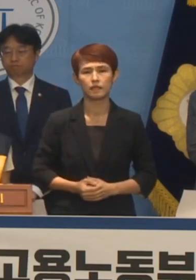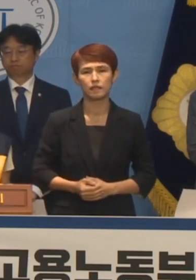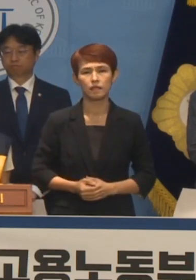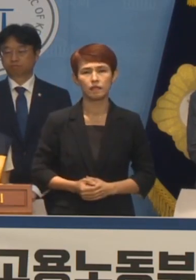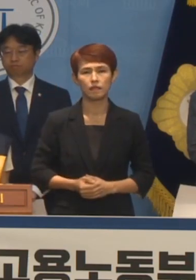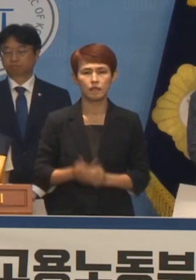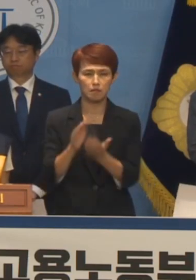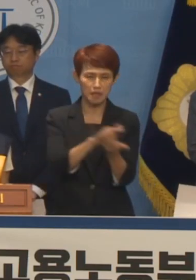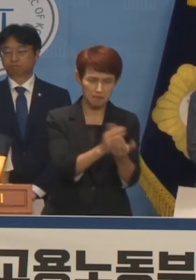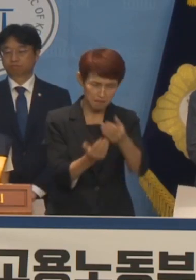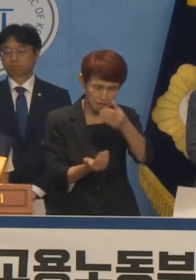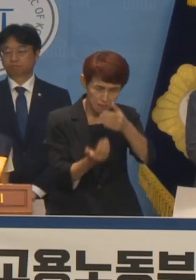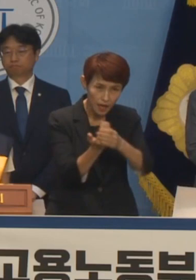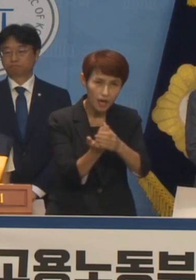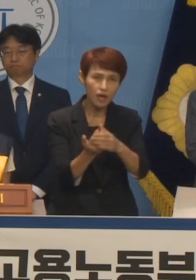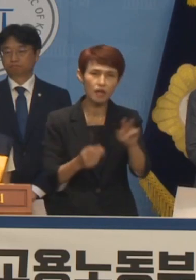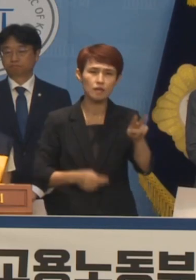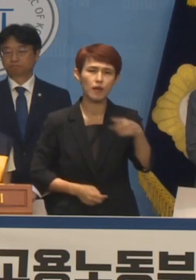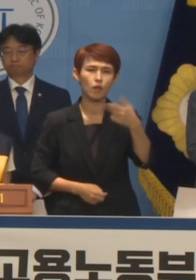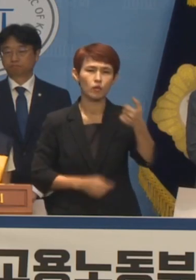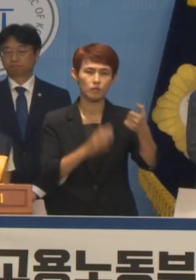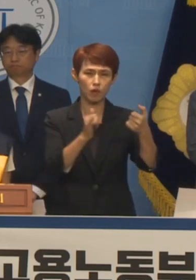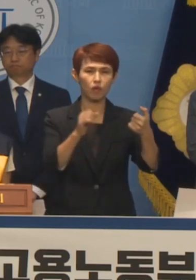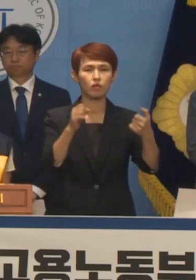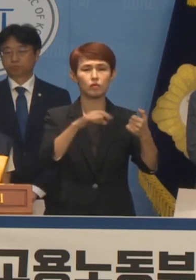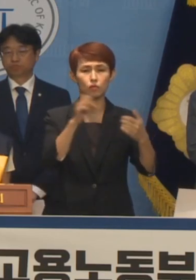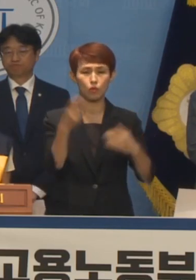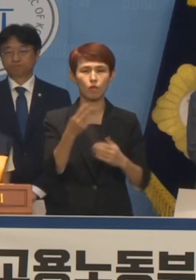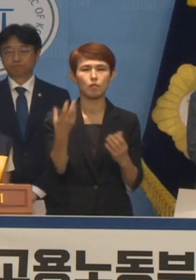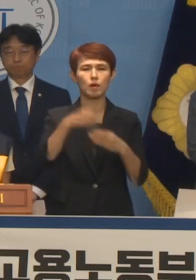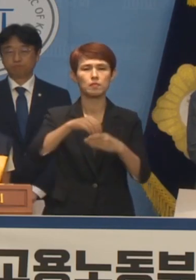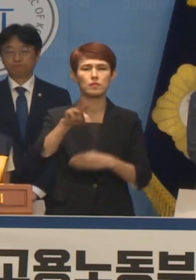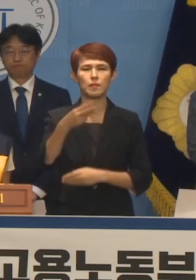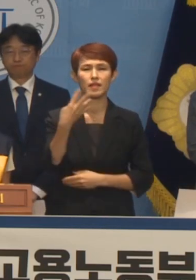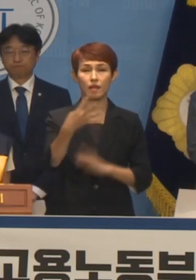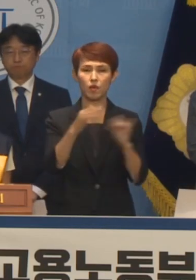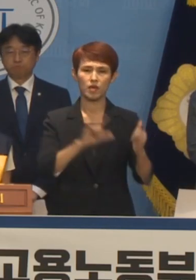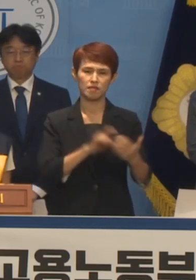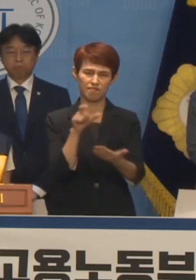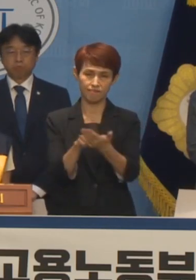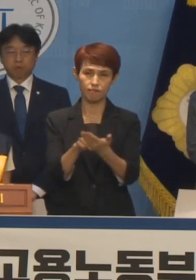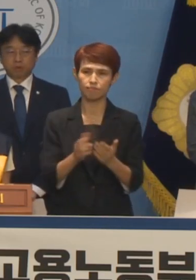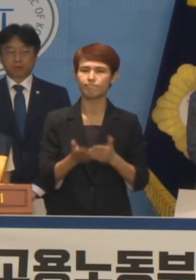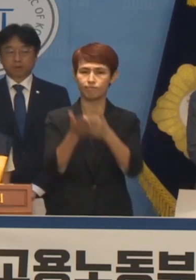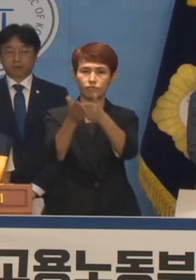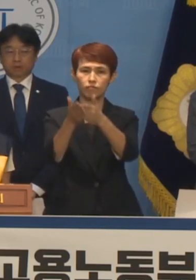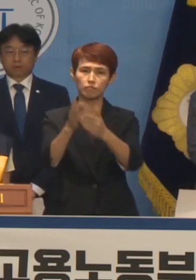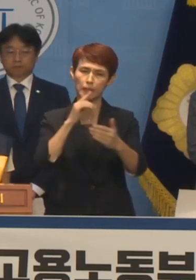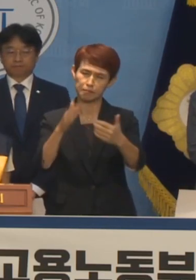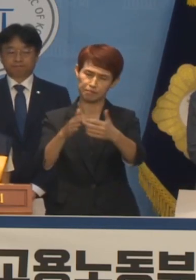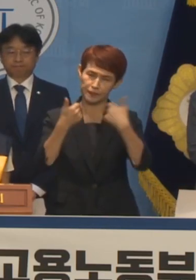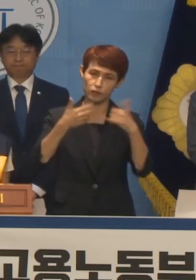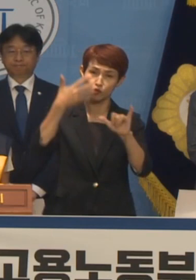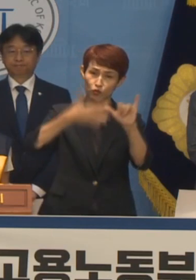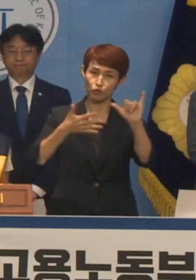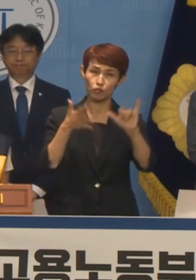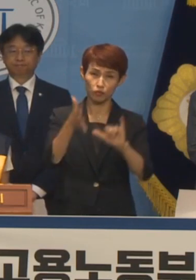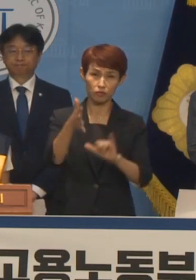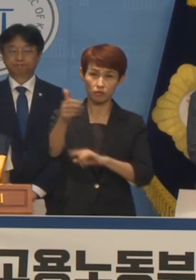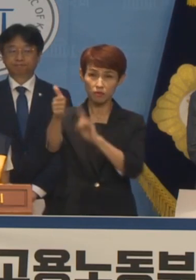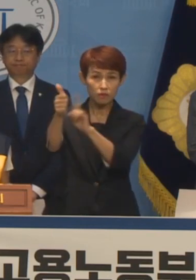희생자 250명을 포함한 304명의 이름으로 촉구합니다. 막말 극우 유튜버